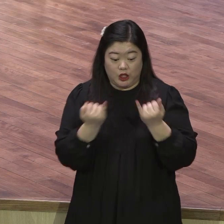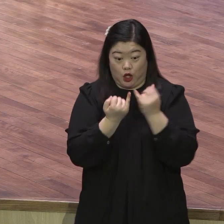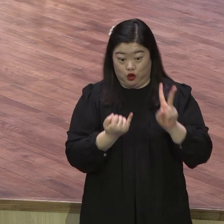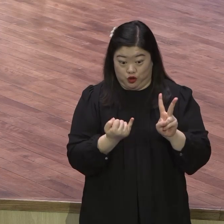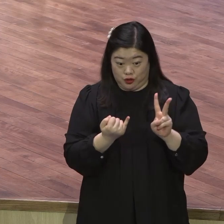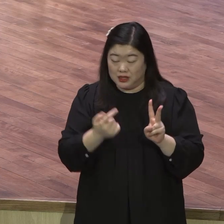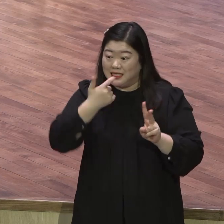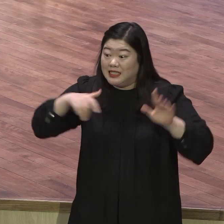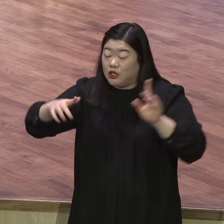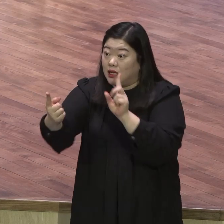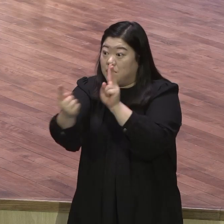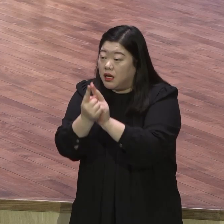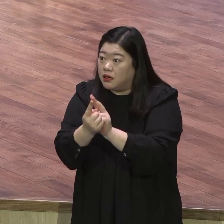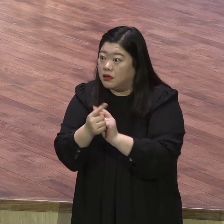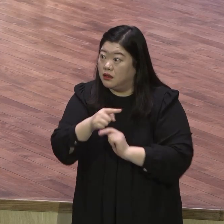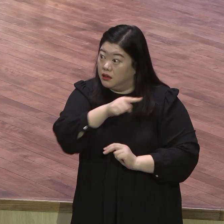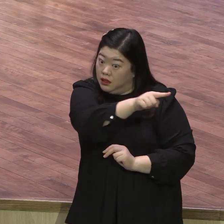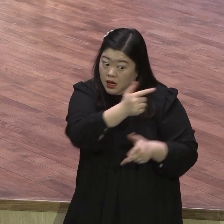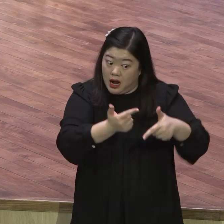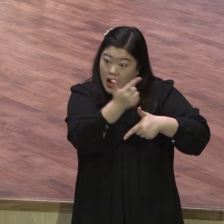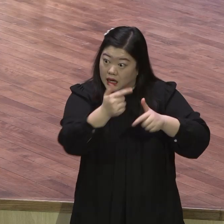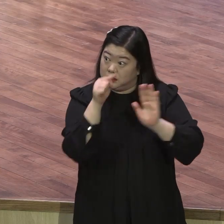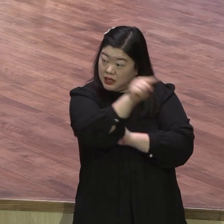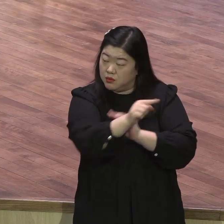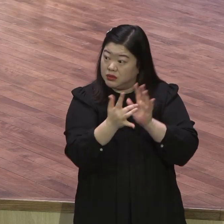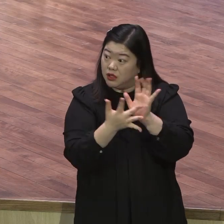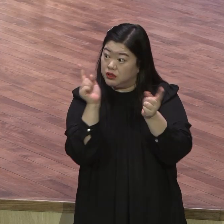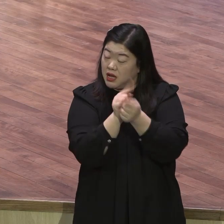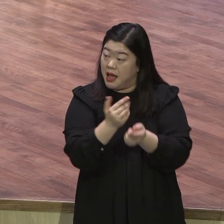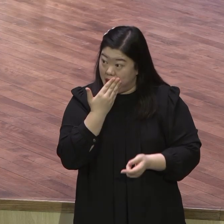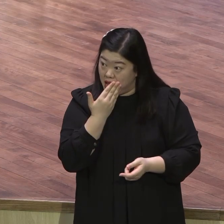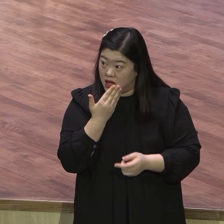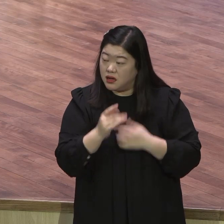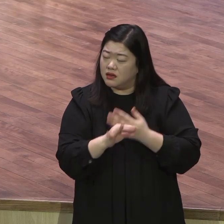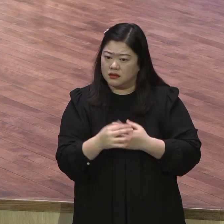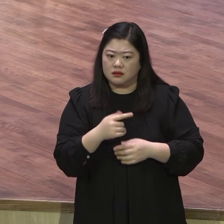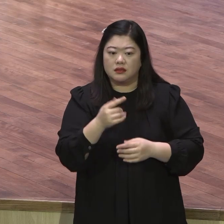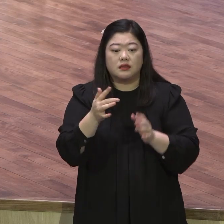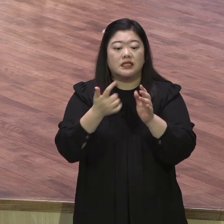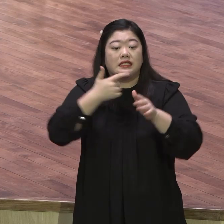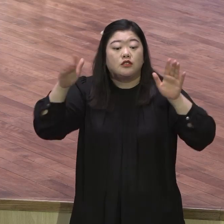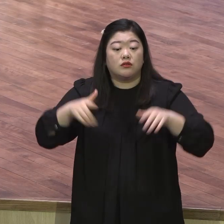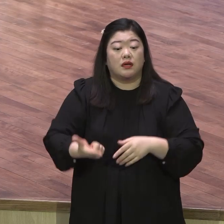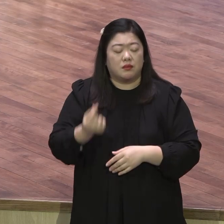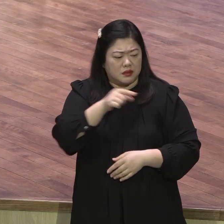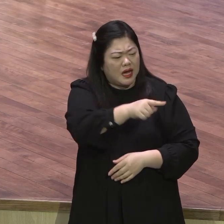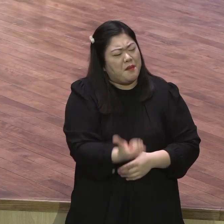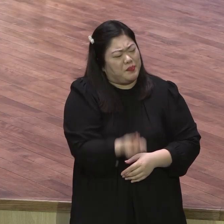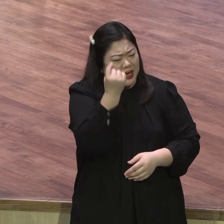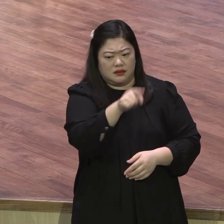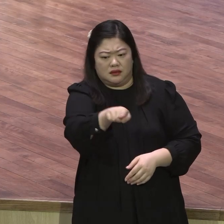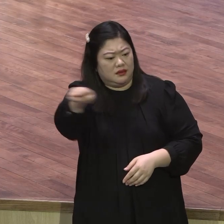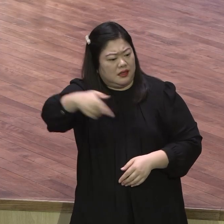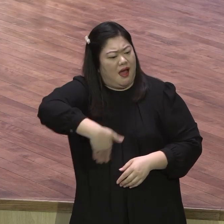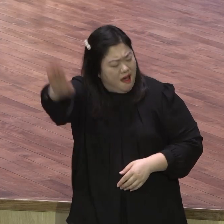여인에게 천사가 전한 메시지가 뭡니까 빨리 가서 그 소식을 전하라는 것입니다.